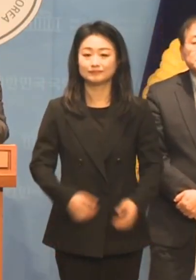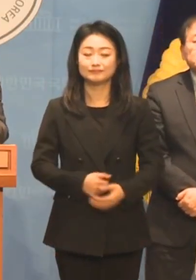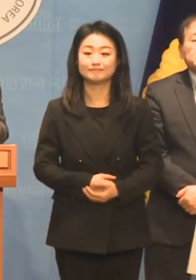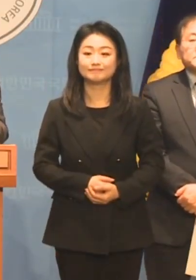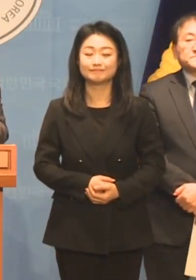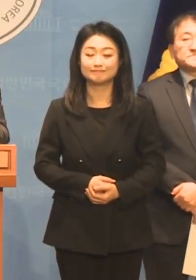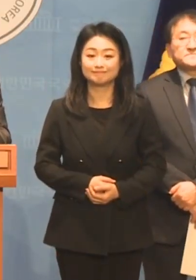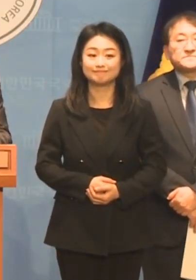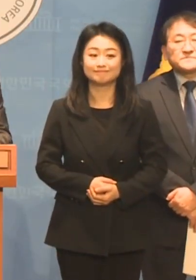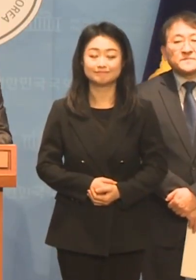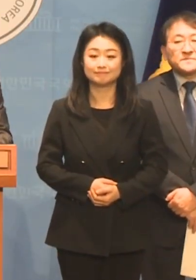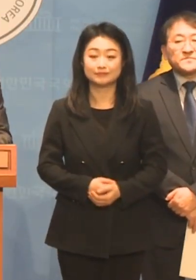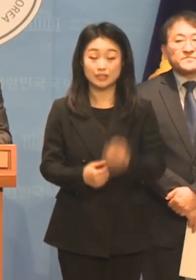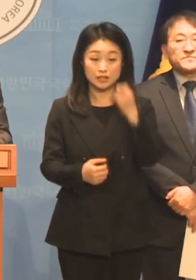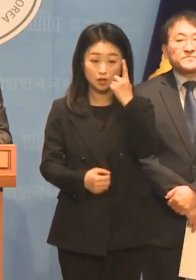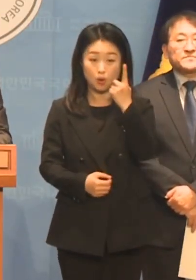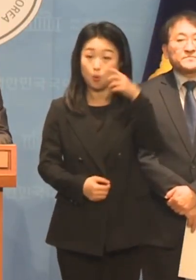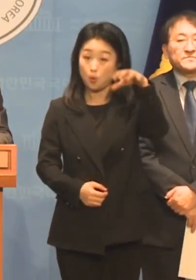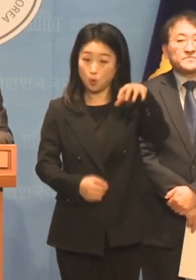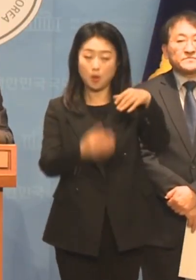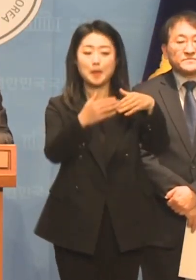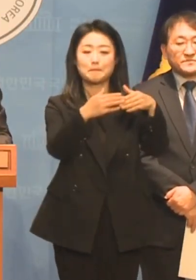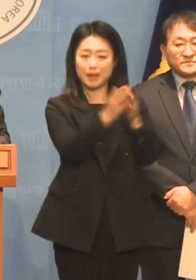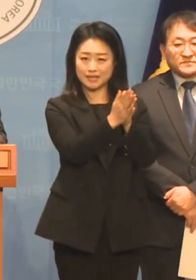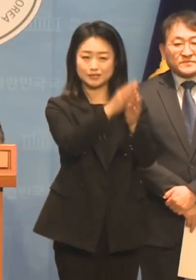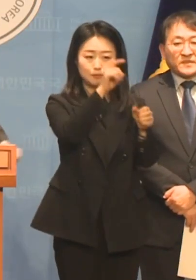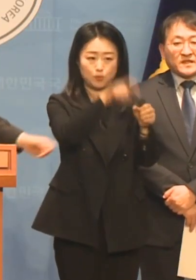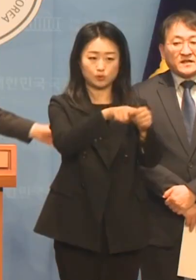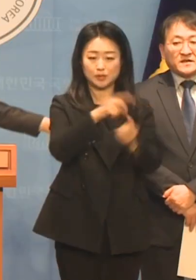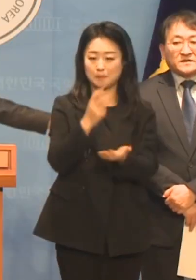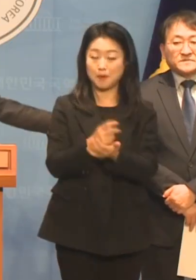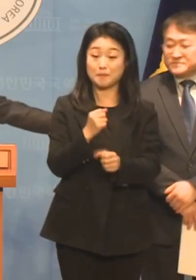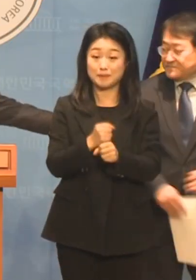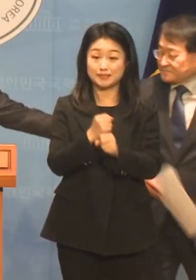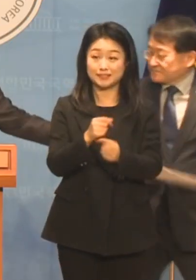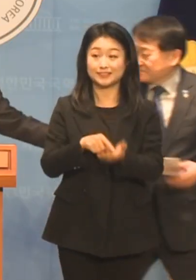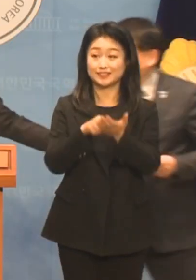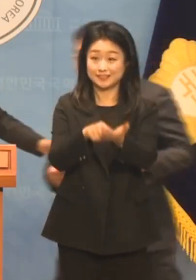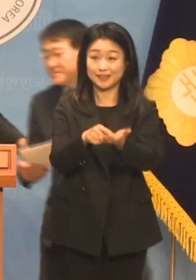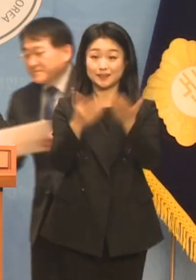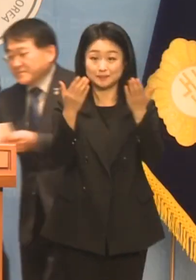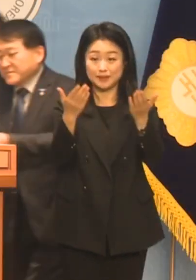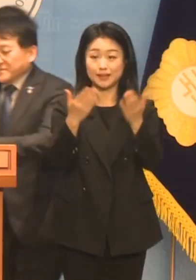네, 현행과 같은 경호처를 폐지하자는 법안 발의 기자회견입니다.